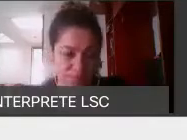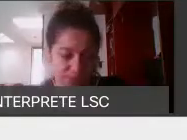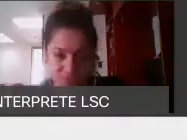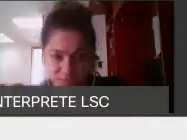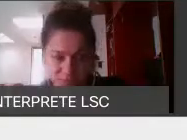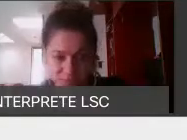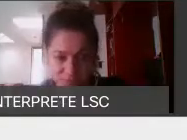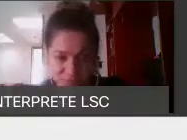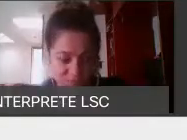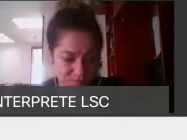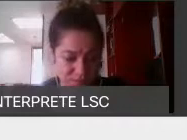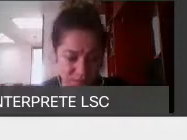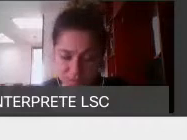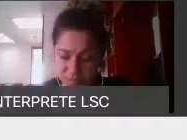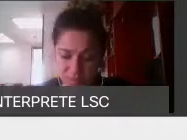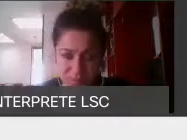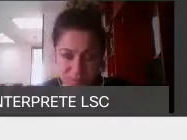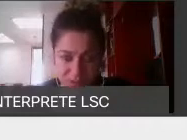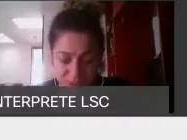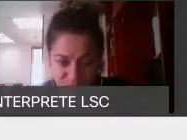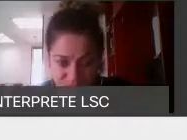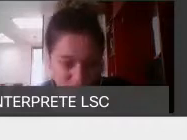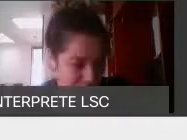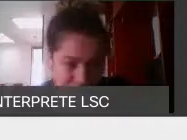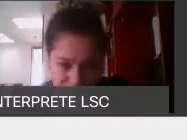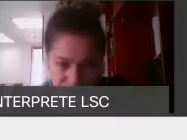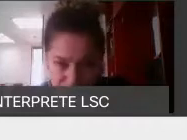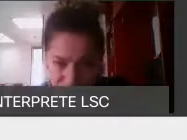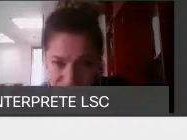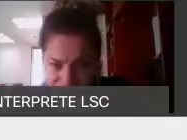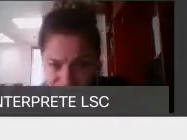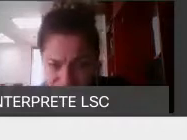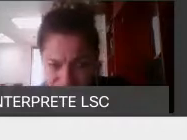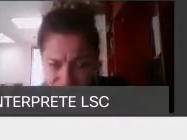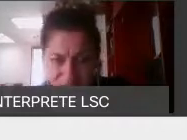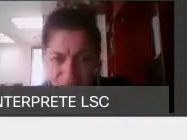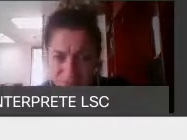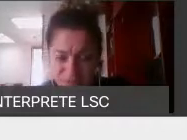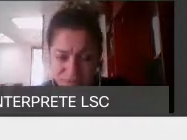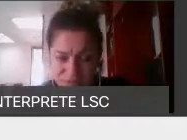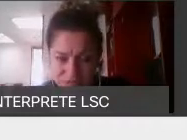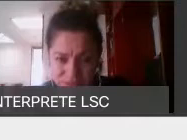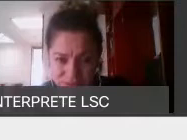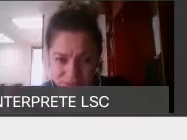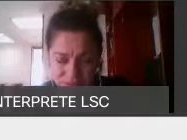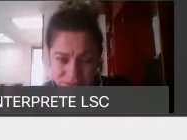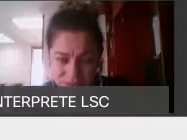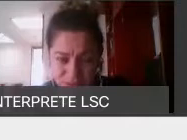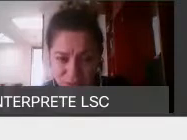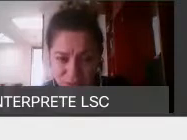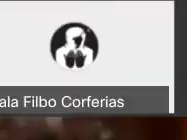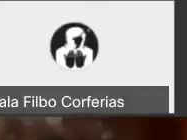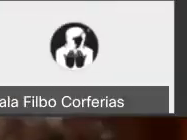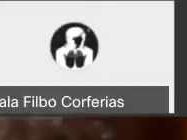Ah, Pues lo que yo sepa, voy a preguntarle a Carolina. sí, parece que es una publicidad que la verdad no la veo. Ah, bueno.